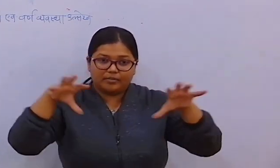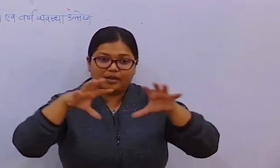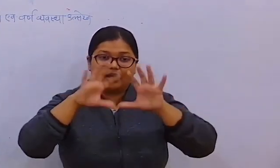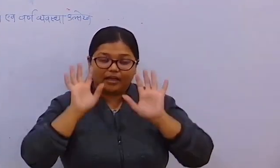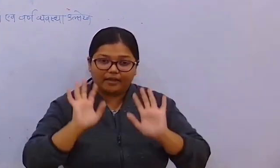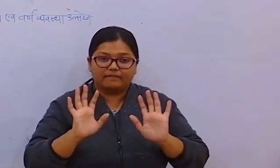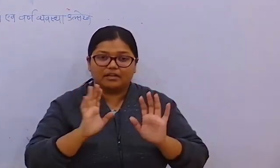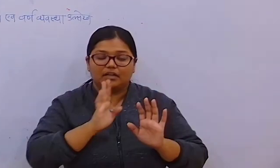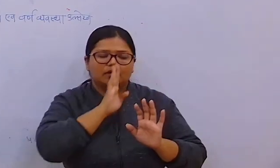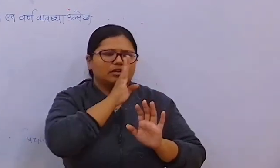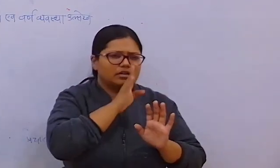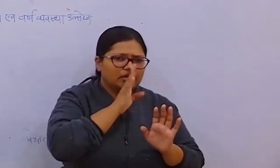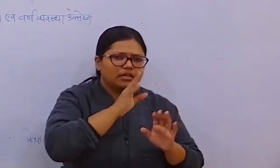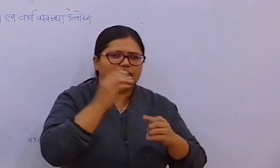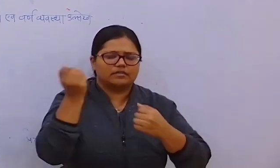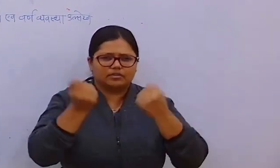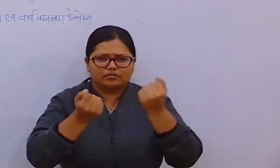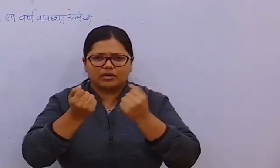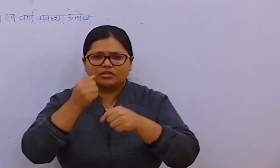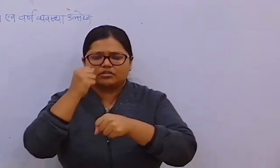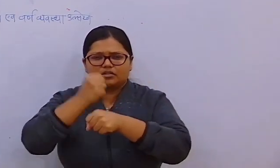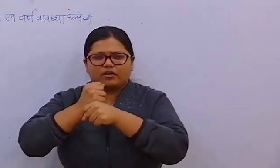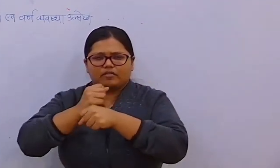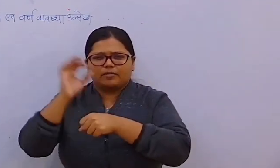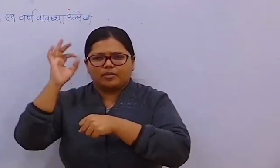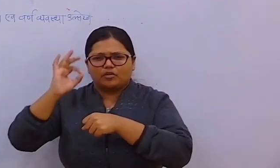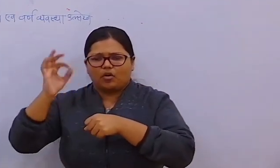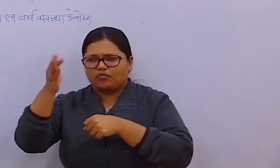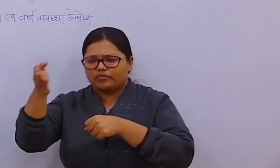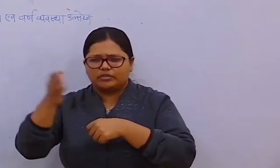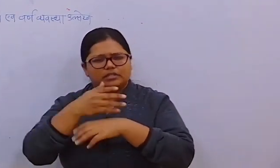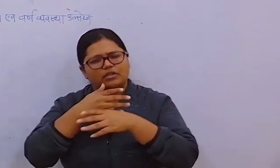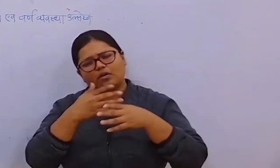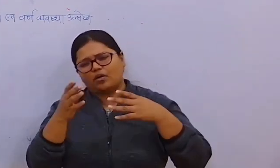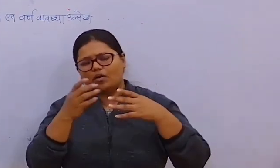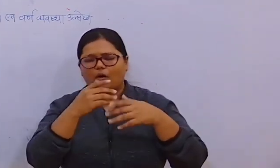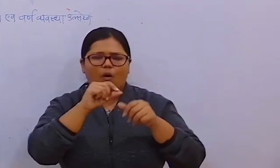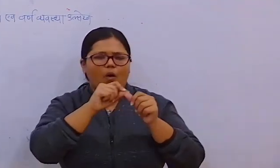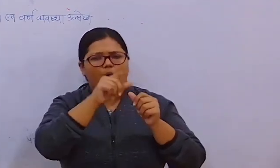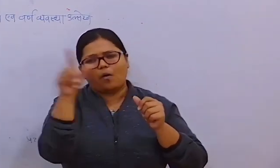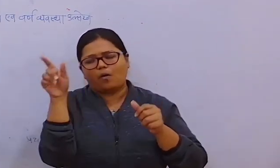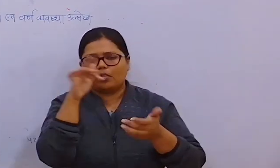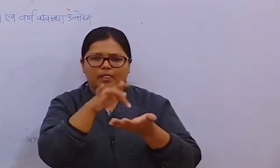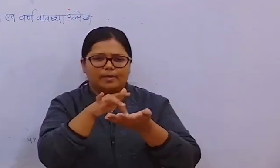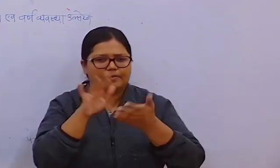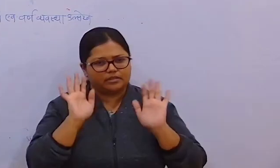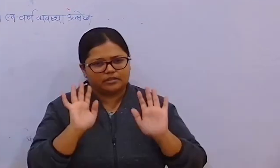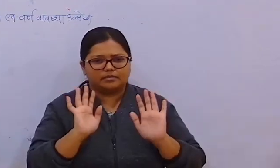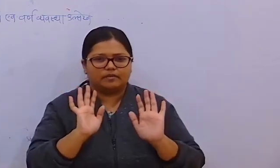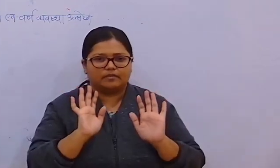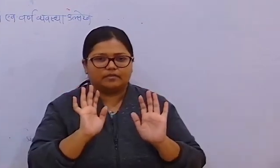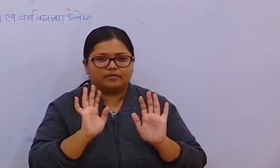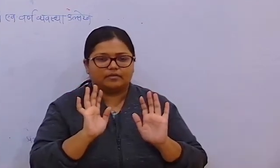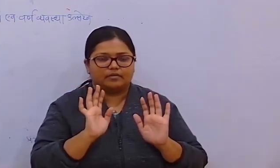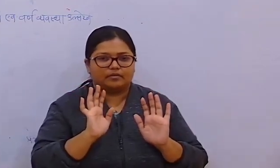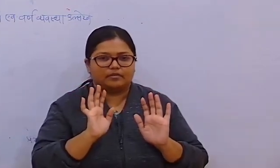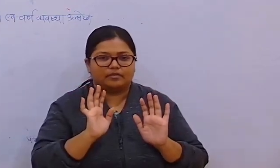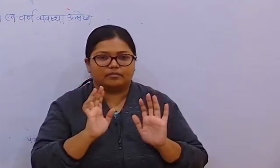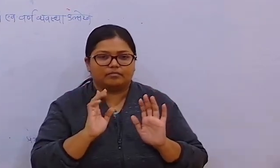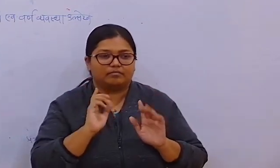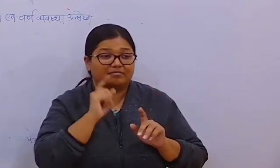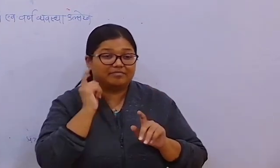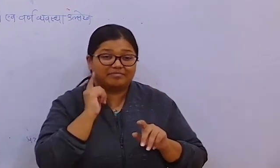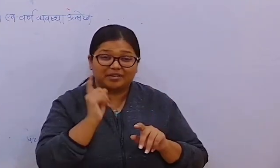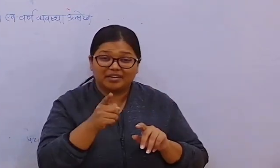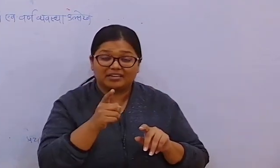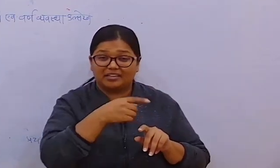होना चाहिए कि आपकी नौकरी लगे, क्लियर है। और अगर आप ये सारी चीज़ों को क्लास में ध्यान देते हैं, आप सुनते हैं ना, आप मान के